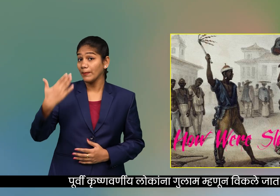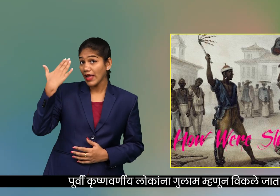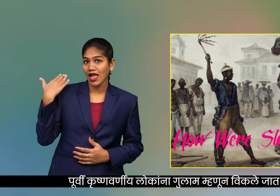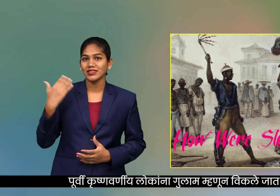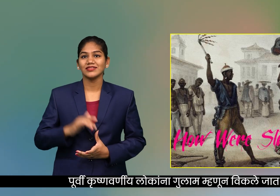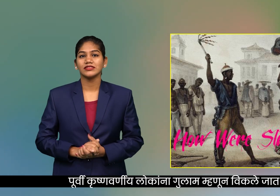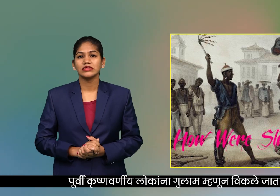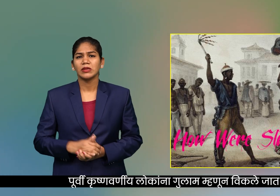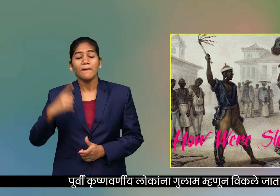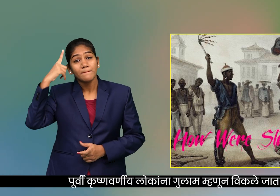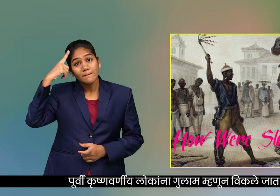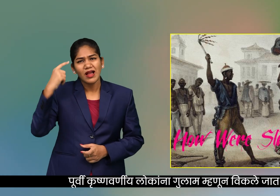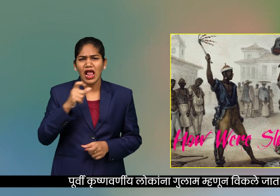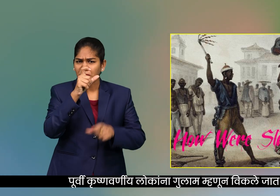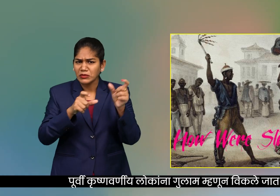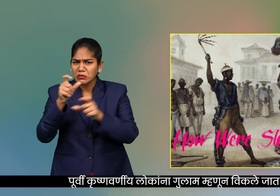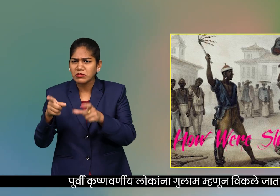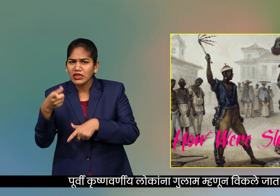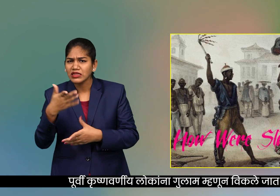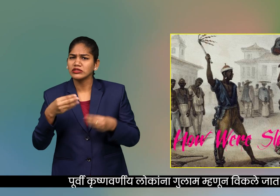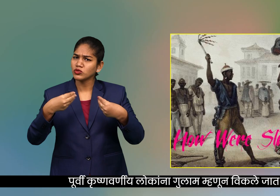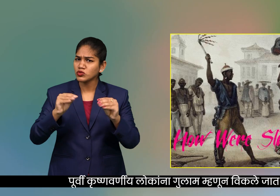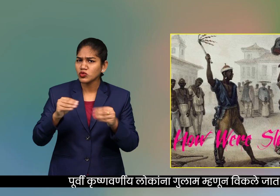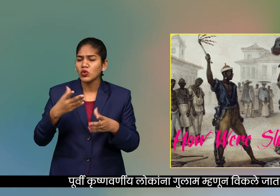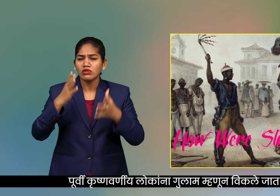पूर्वी कृष्णवर्णीय लोकांना गुलाम म्हणून विकले जात असे